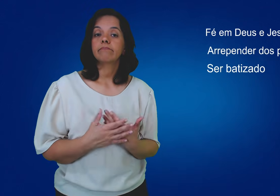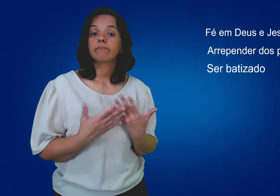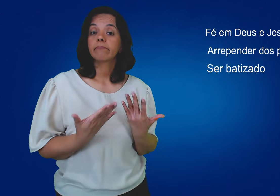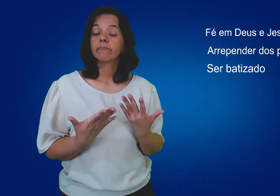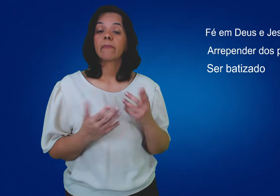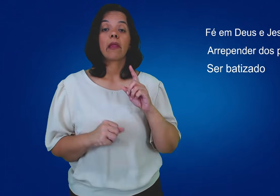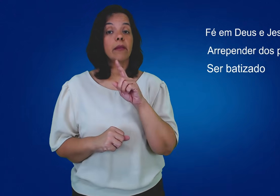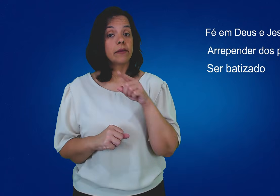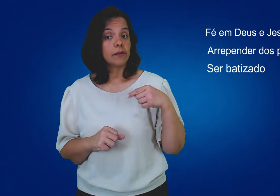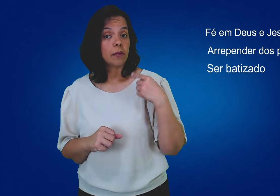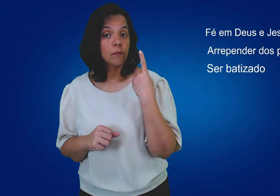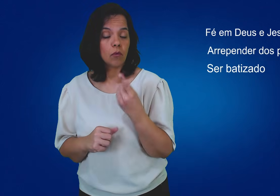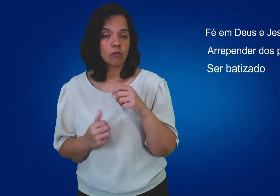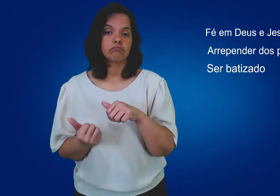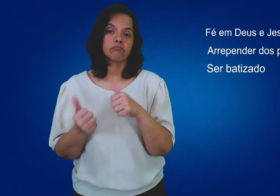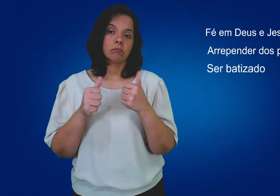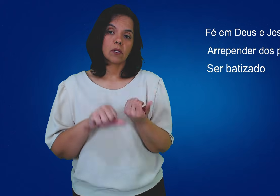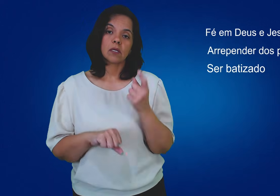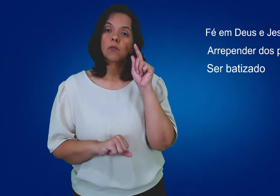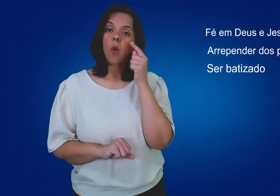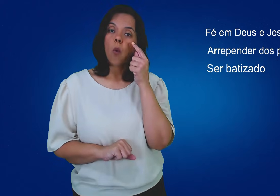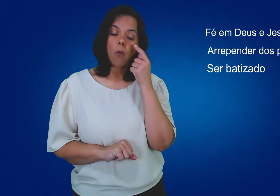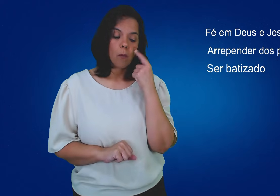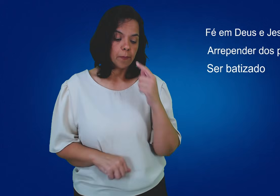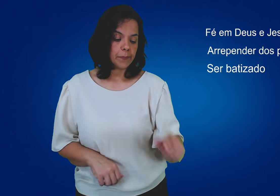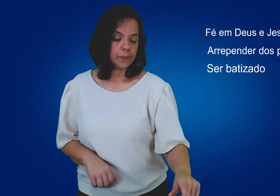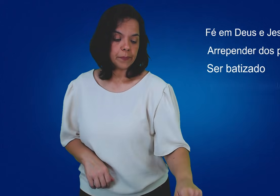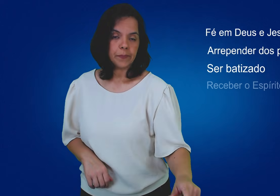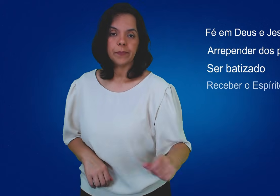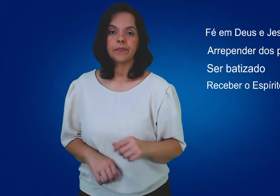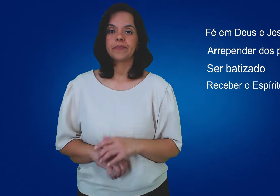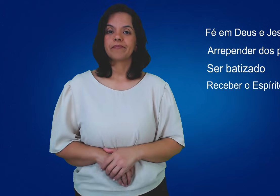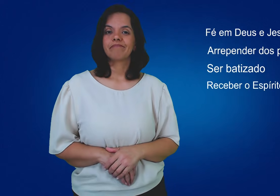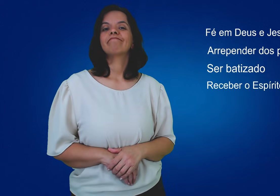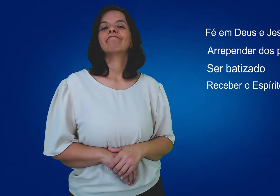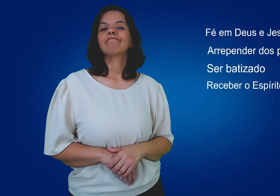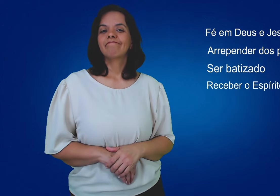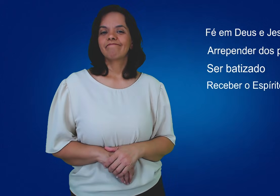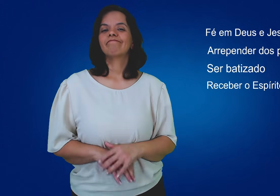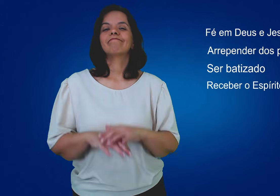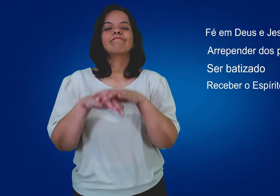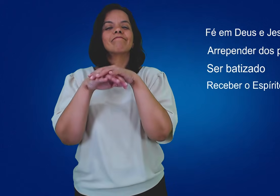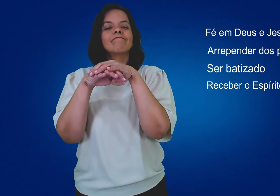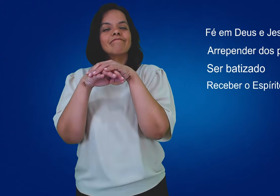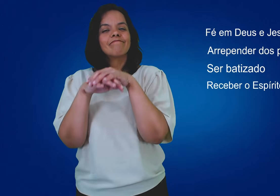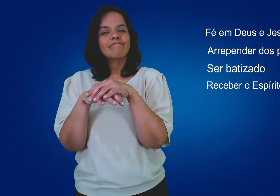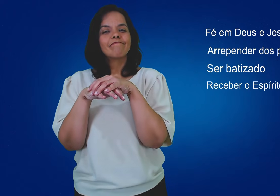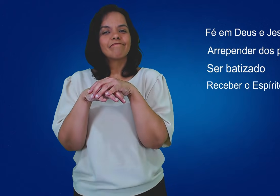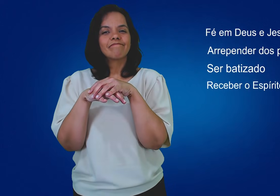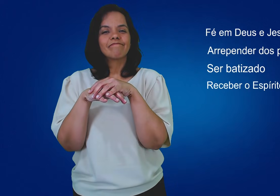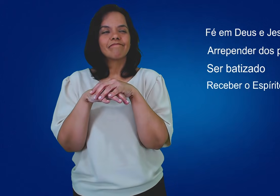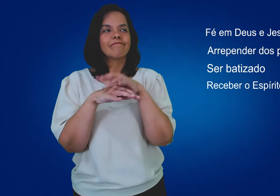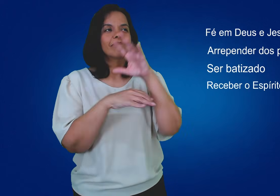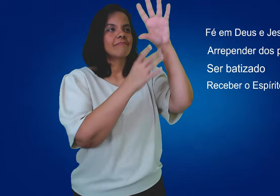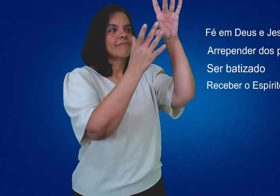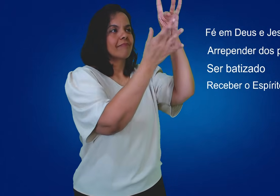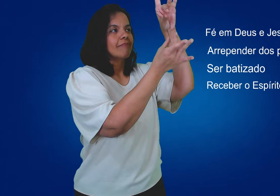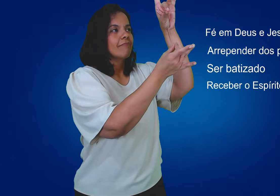essa autoridade. Bem, depois do batismo, receber o Espírito